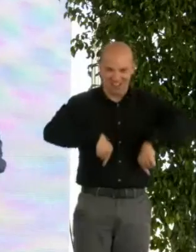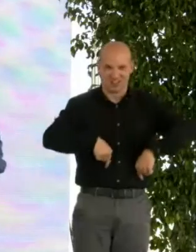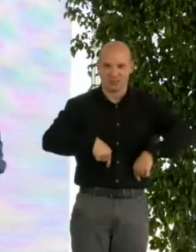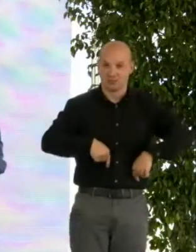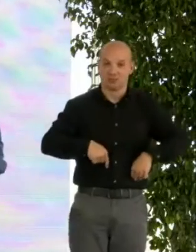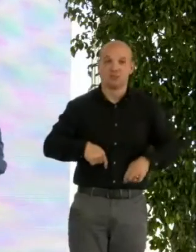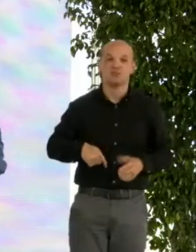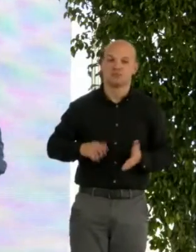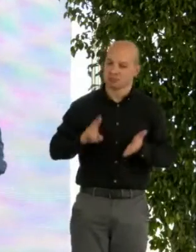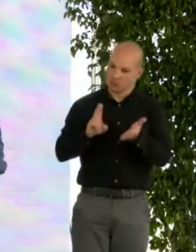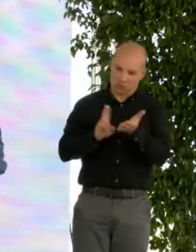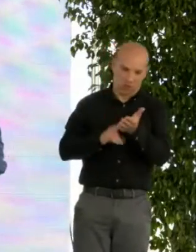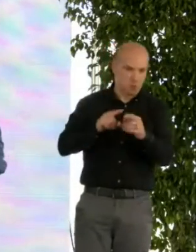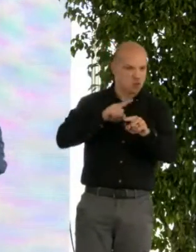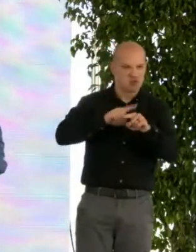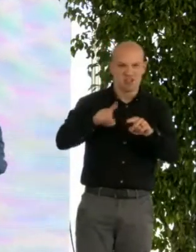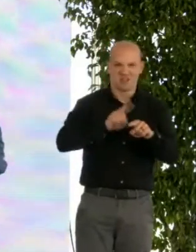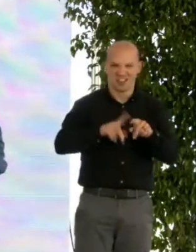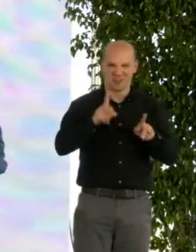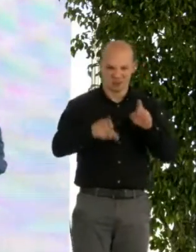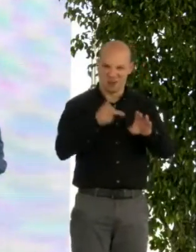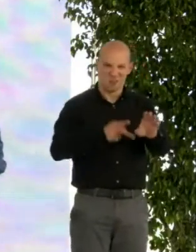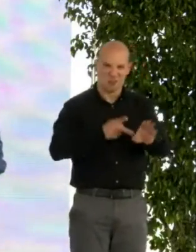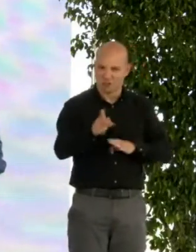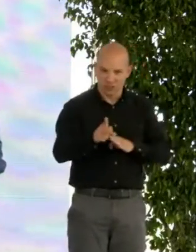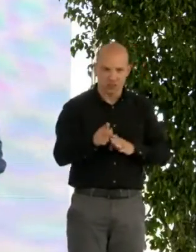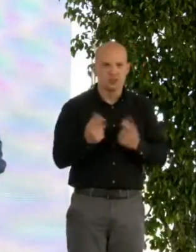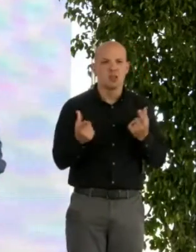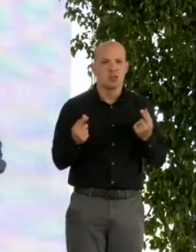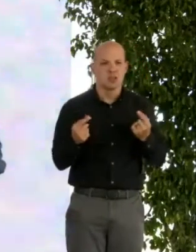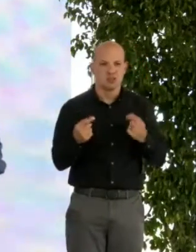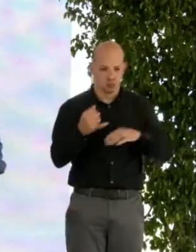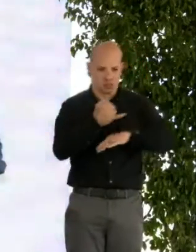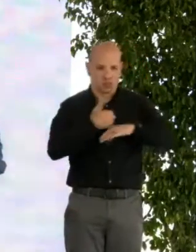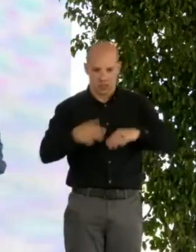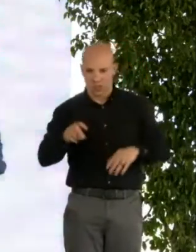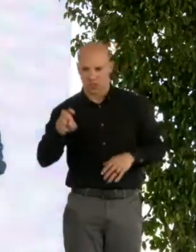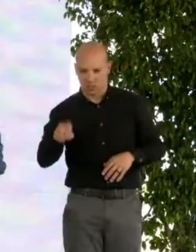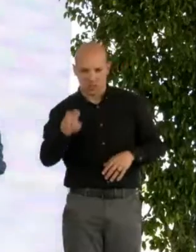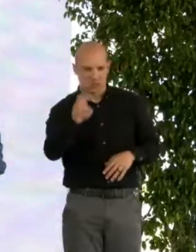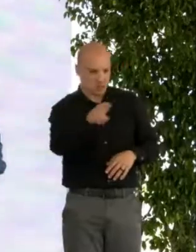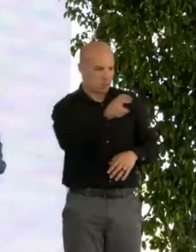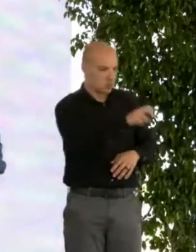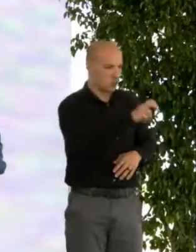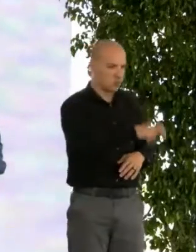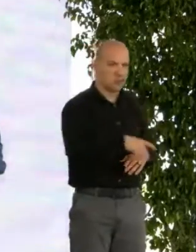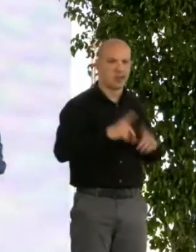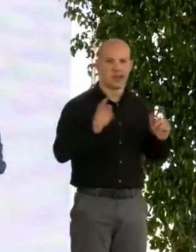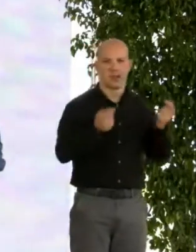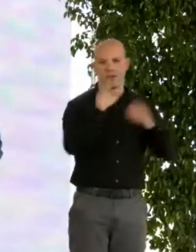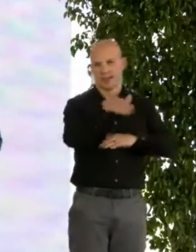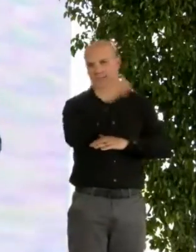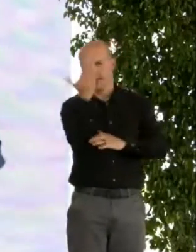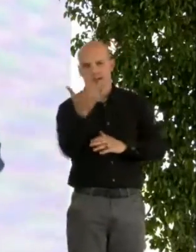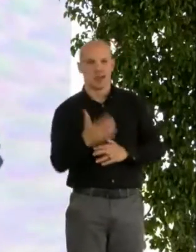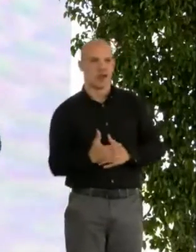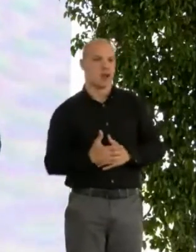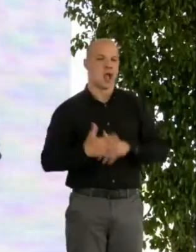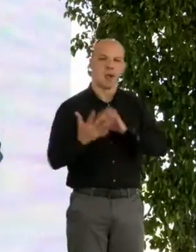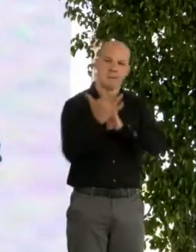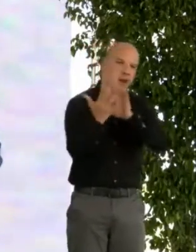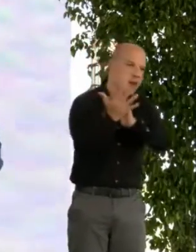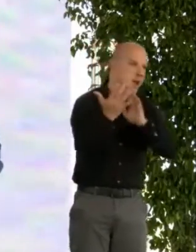contratamos antropólogos, contratamos gente que fuimos por toda la isla estudiando lo que eran las fiestas de Navidad con parranda,